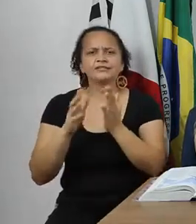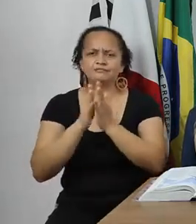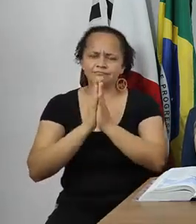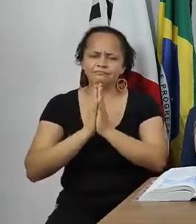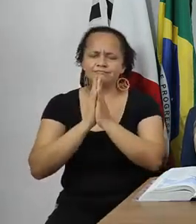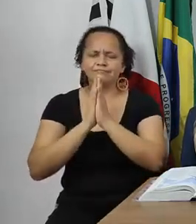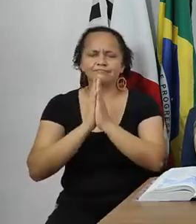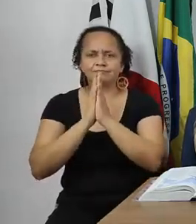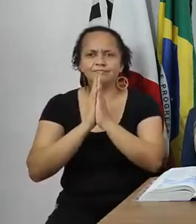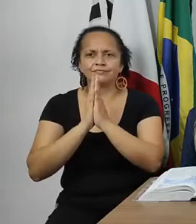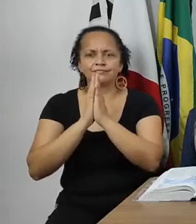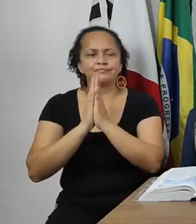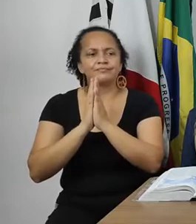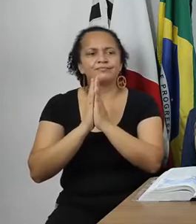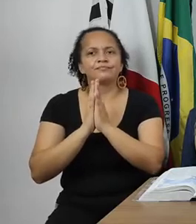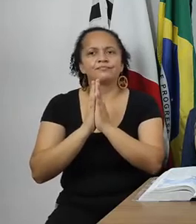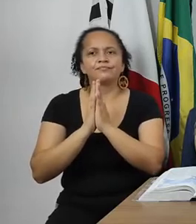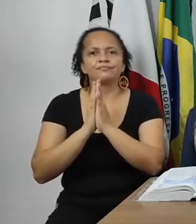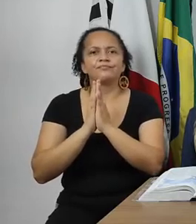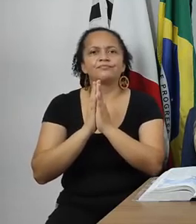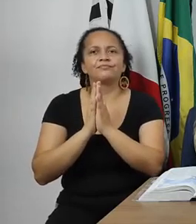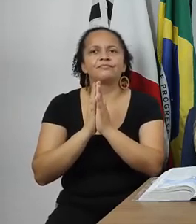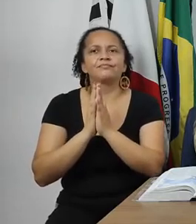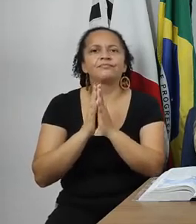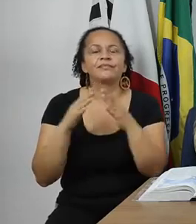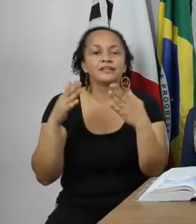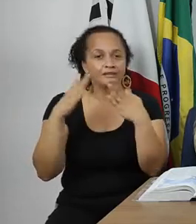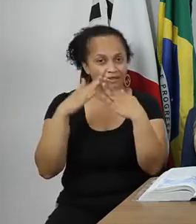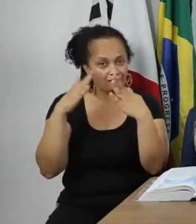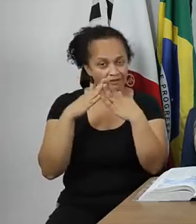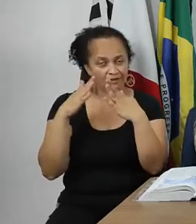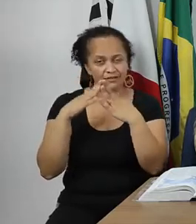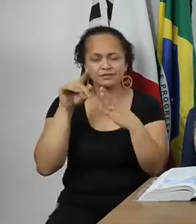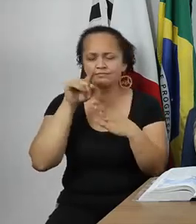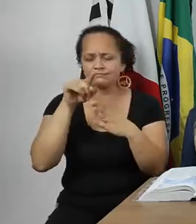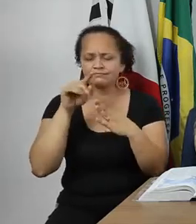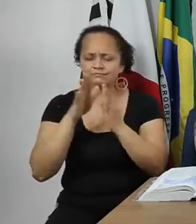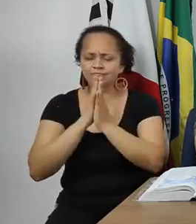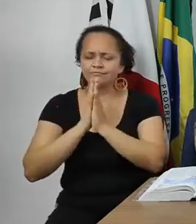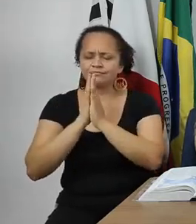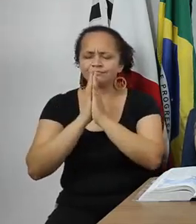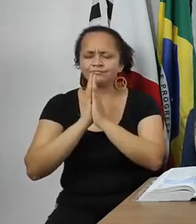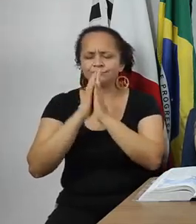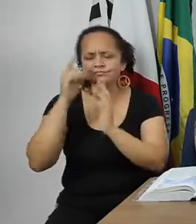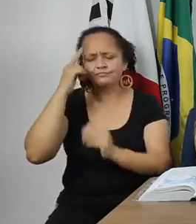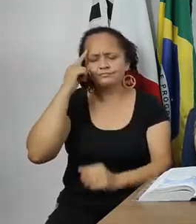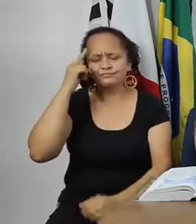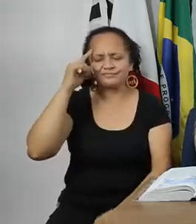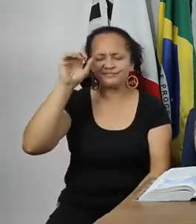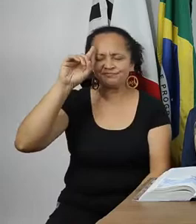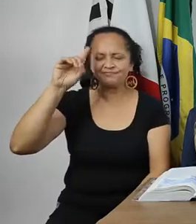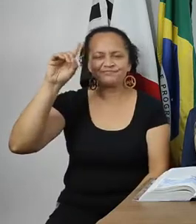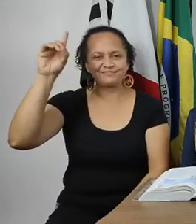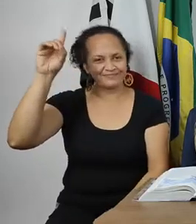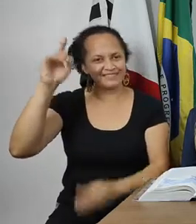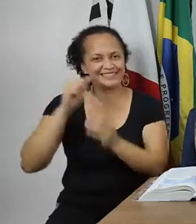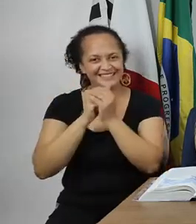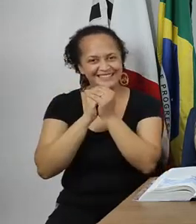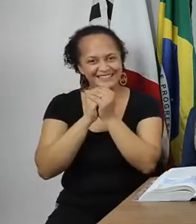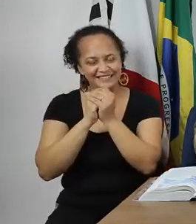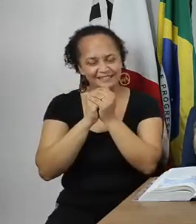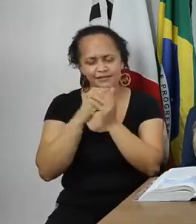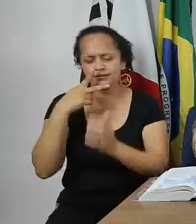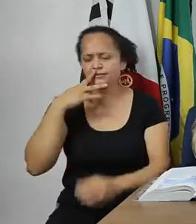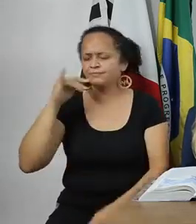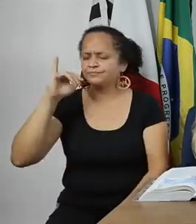uma oração? Então, peço que aí na sua casa você feche os seus olhos e leve o seu pensamento a Deus. Amém?